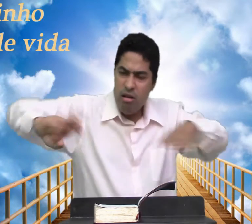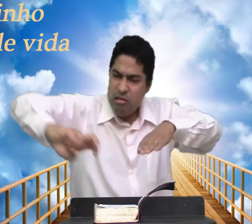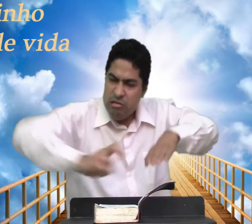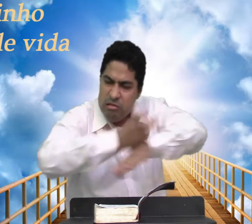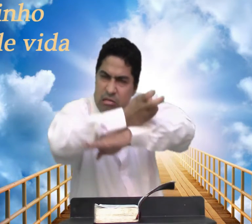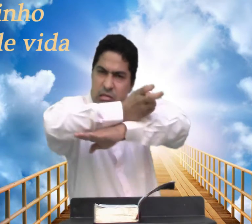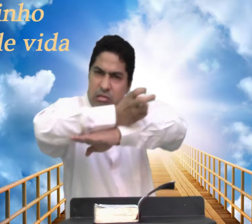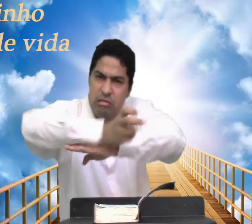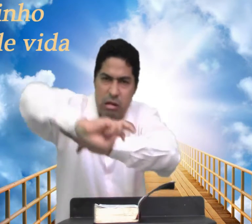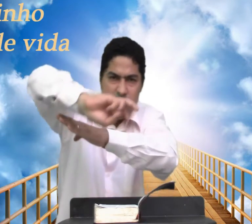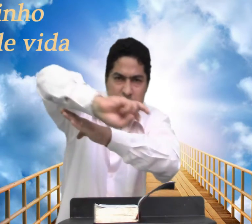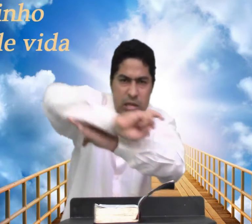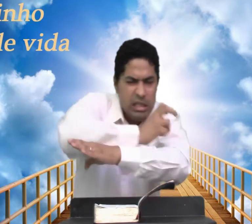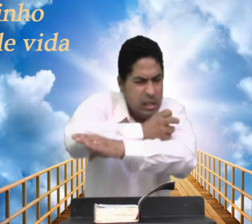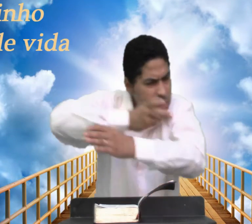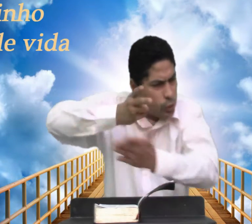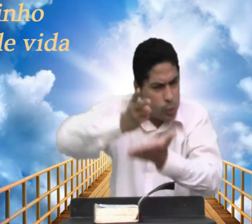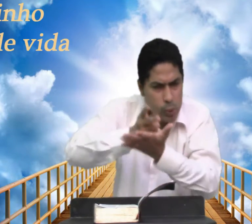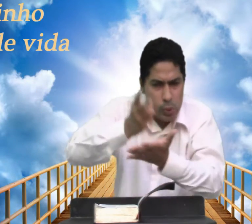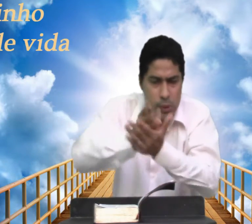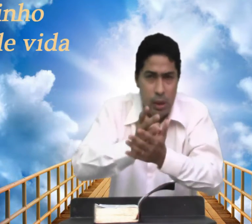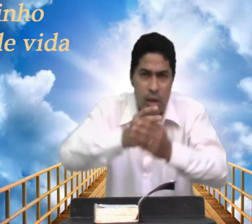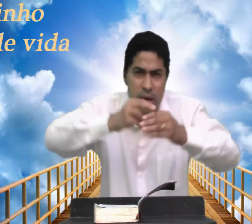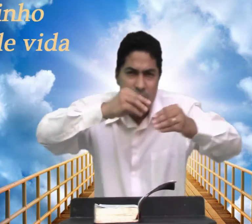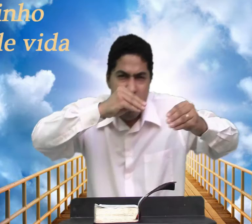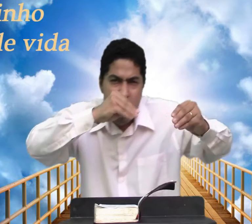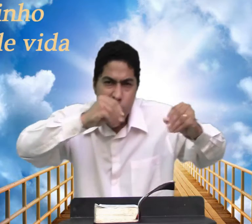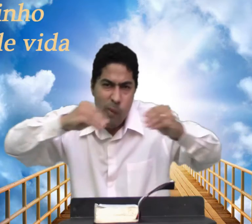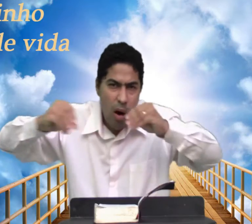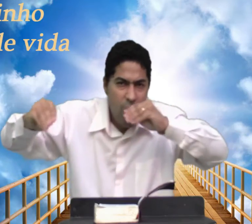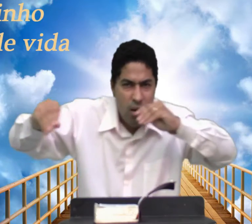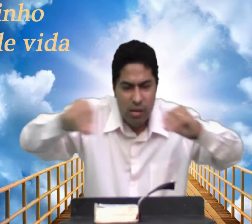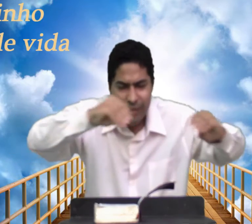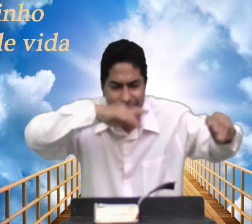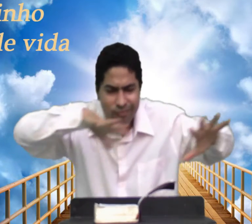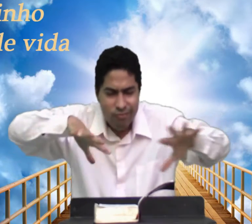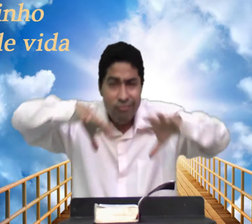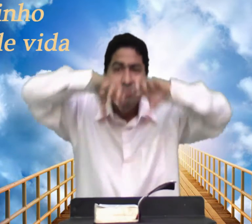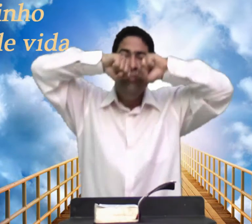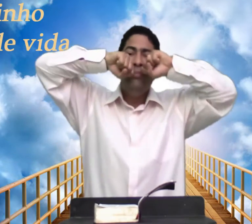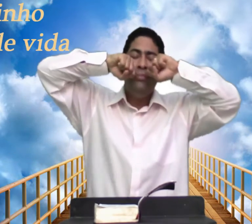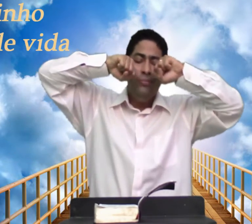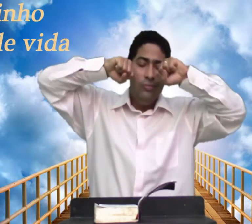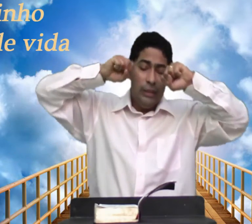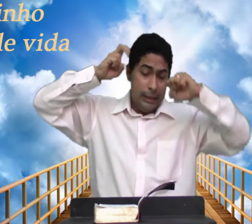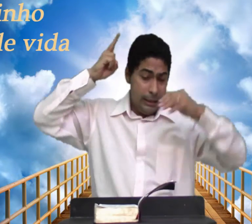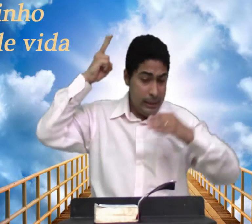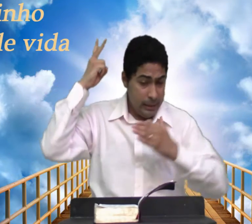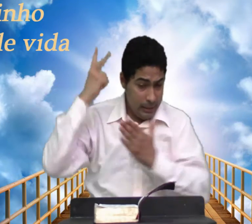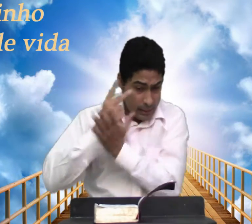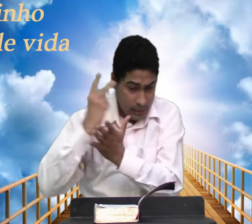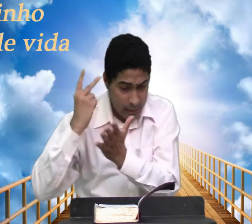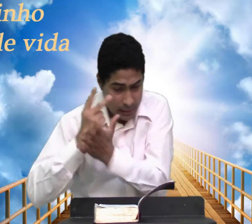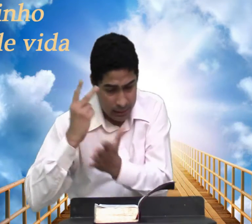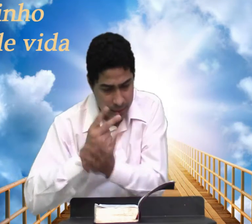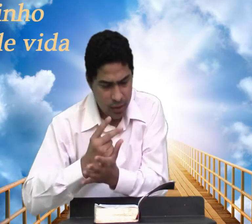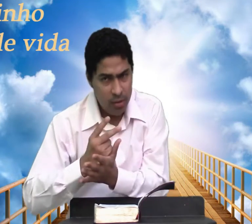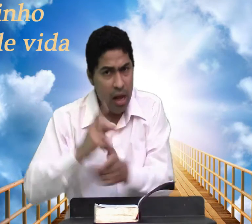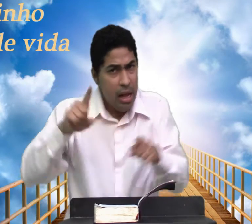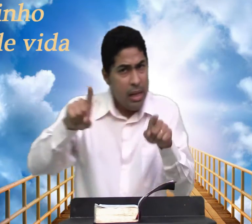Rastejará todos os dias e o pó você comerá e respirará para todo sempre. E também olha o que diz